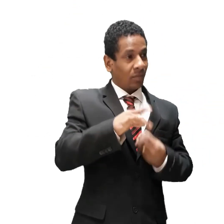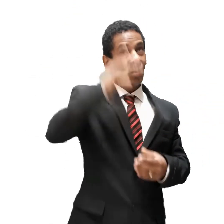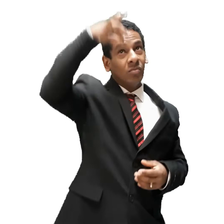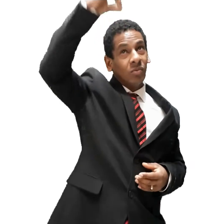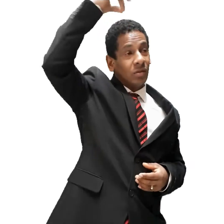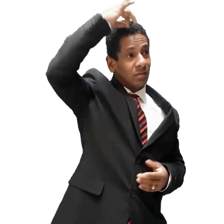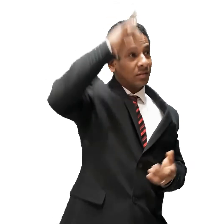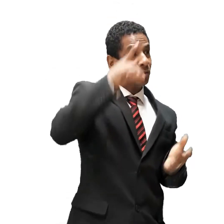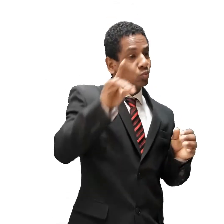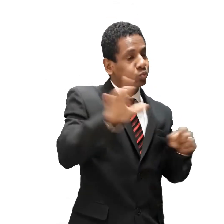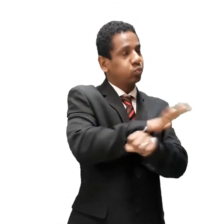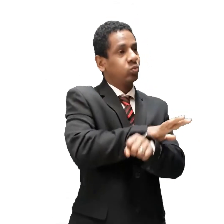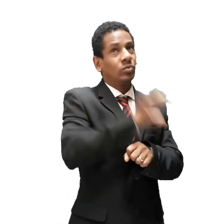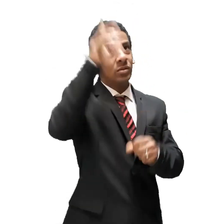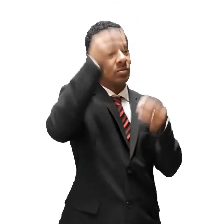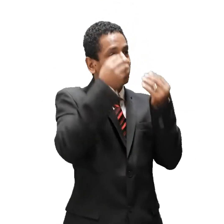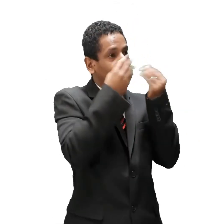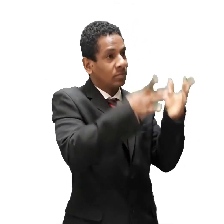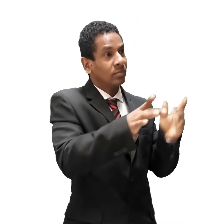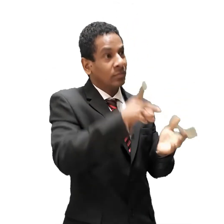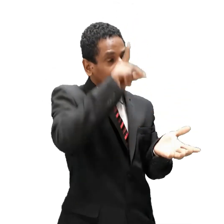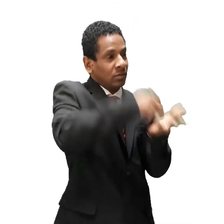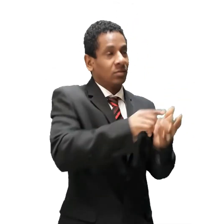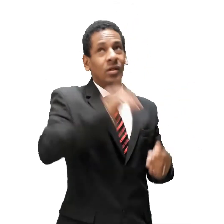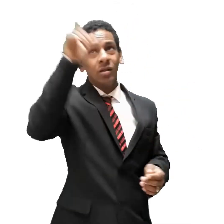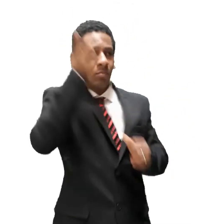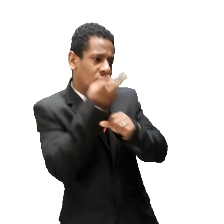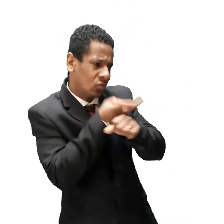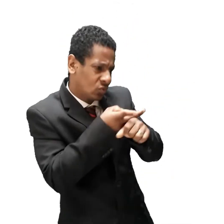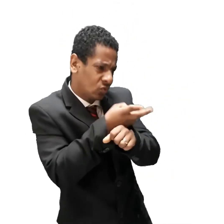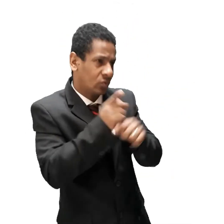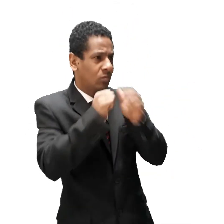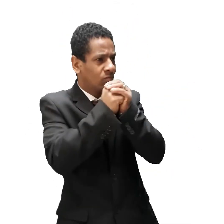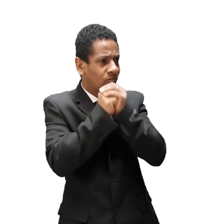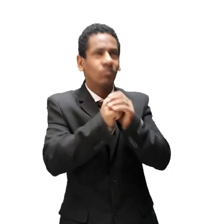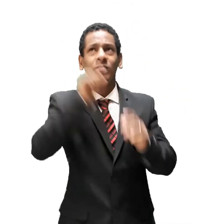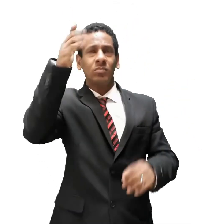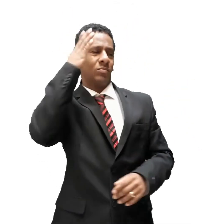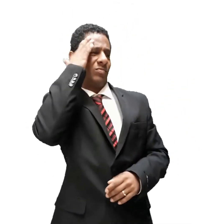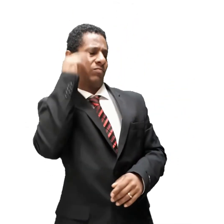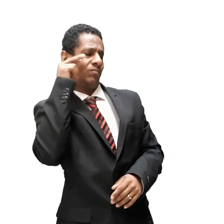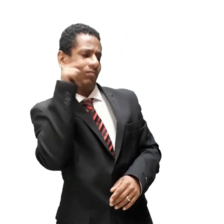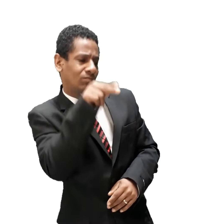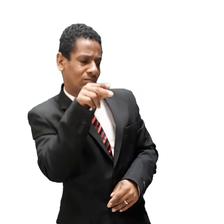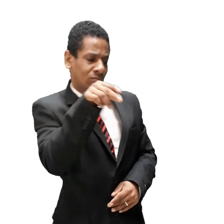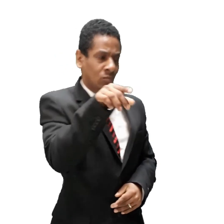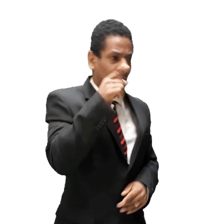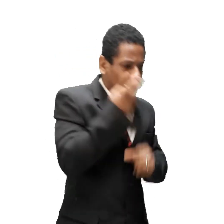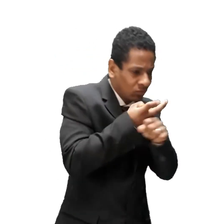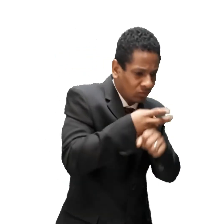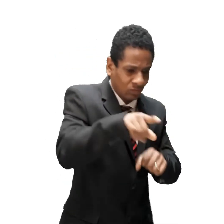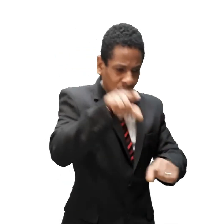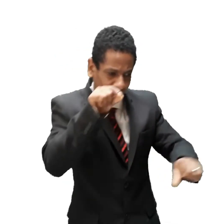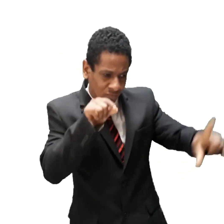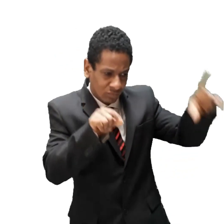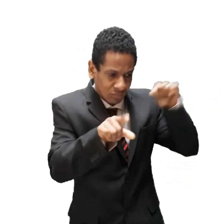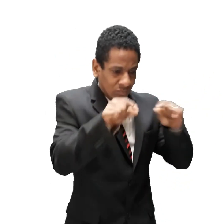verdadeiros adoradores adorarão ao Pai em espírito e em verdade. O Pai procura os tais, aqueles que assim